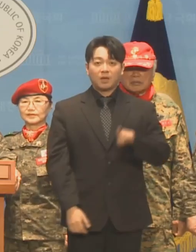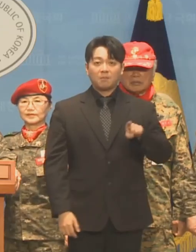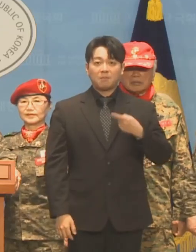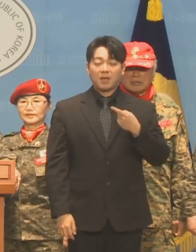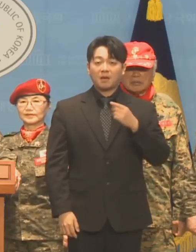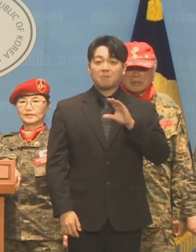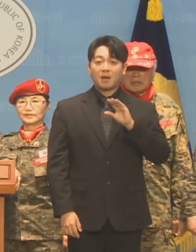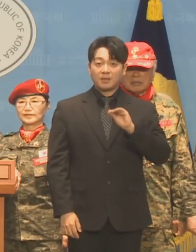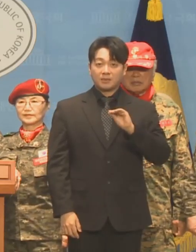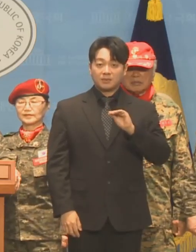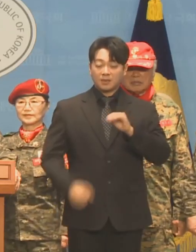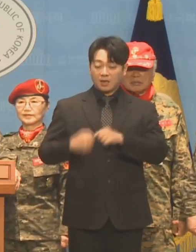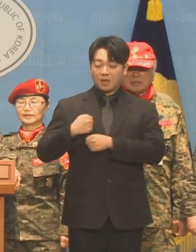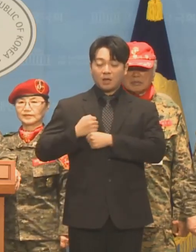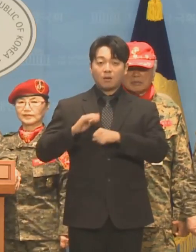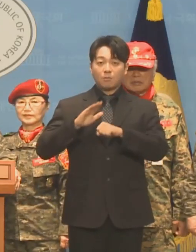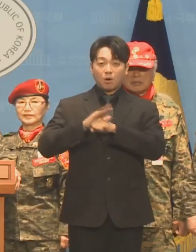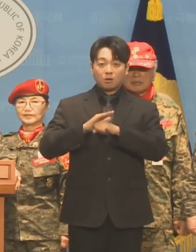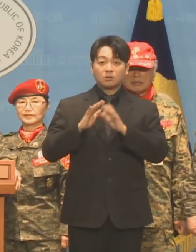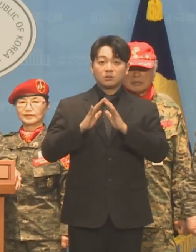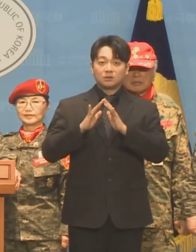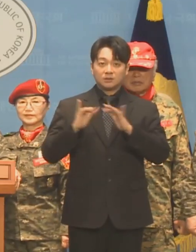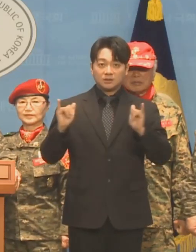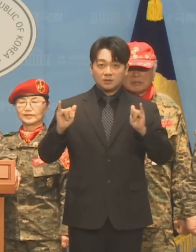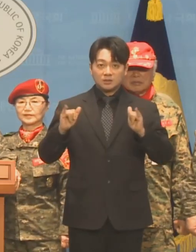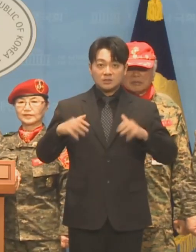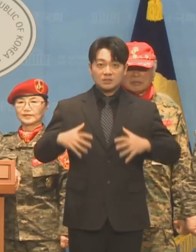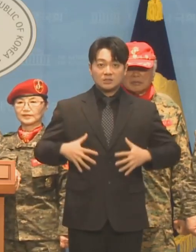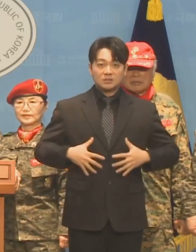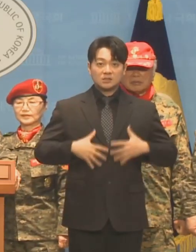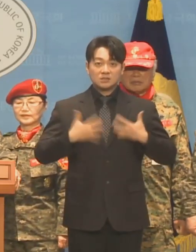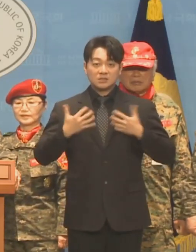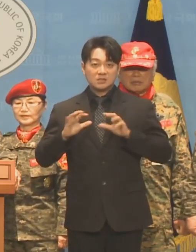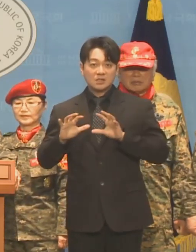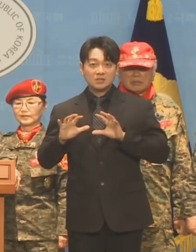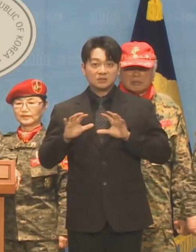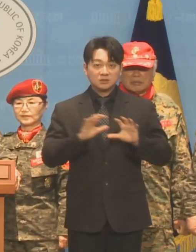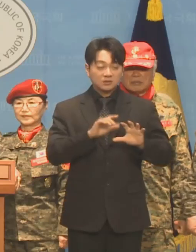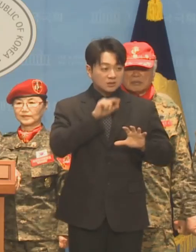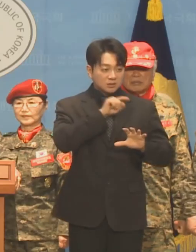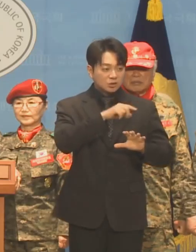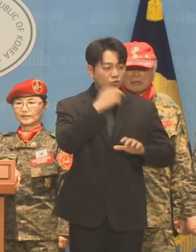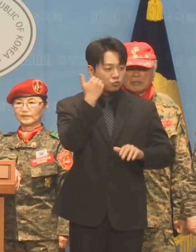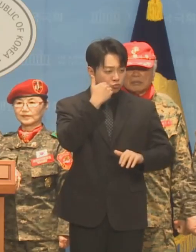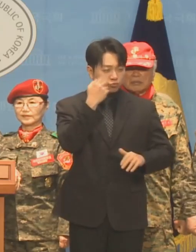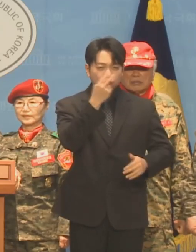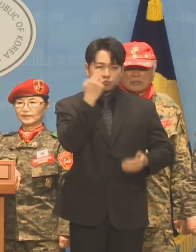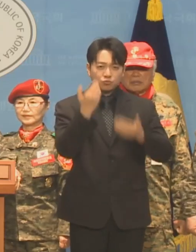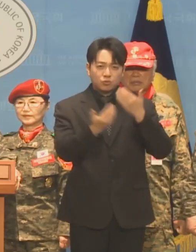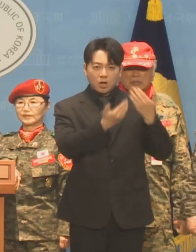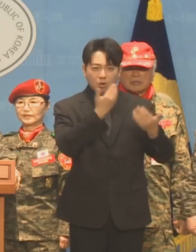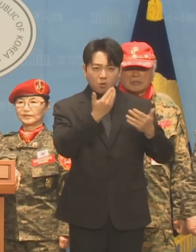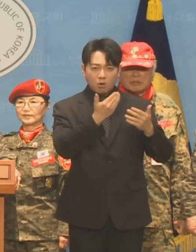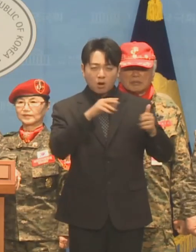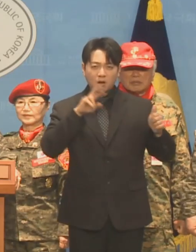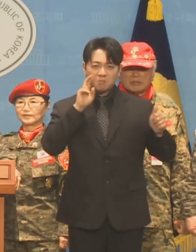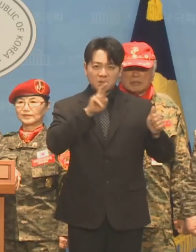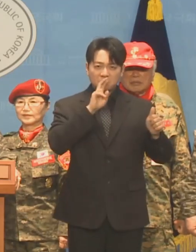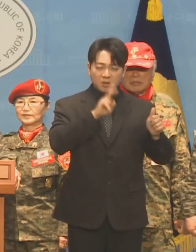해병대 전우들이 벌떼같이 일어나 그대들의 정체를 파헤치고 규탄은